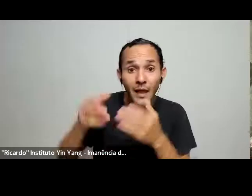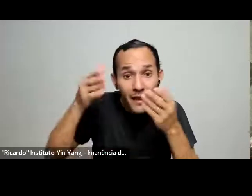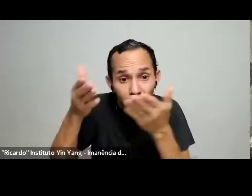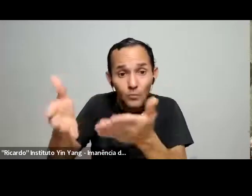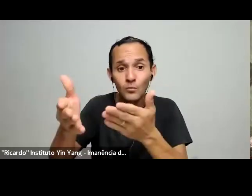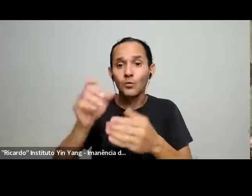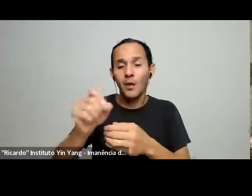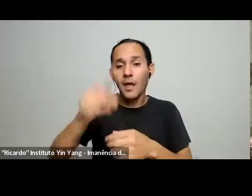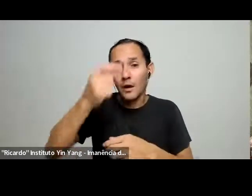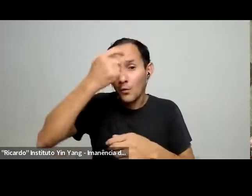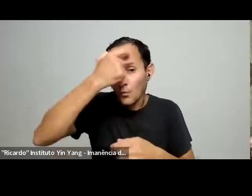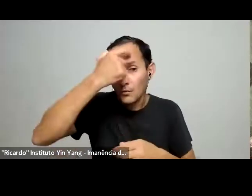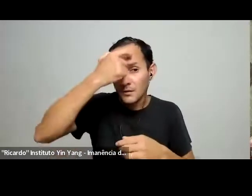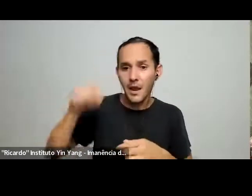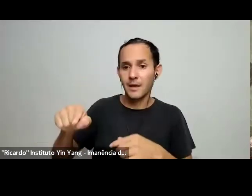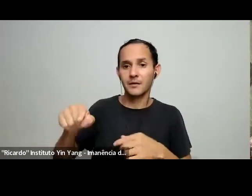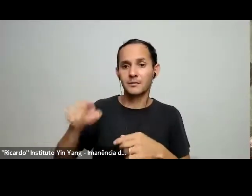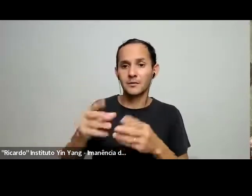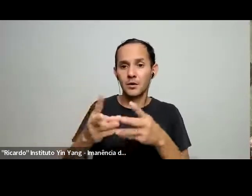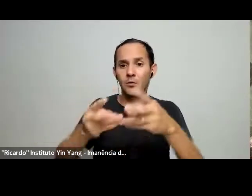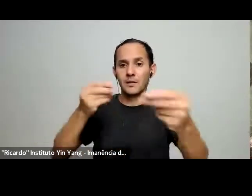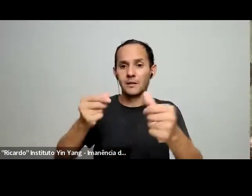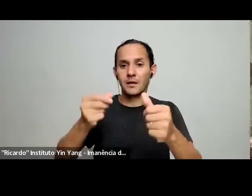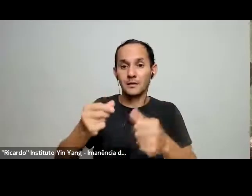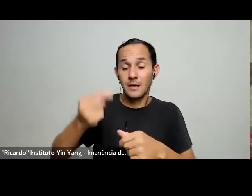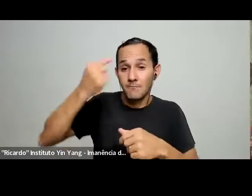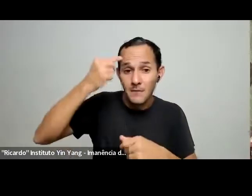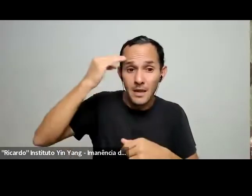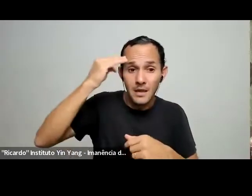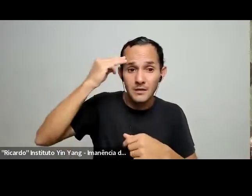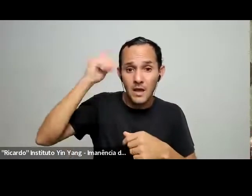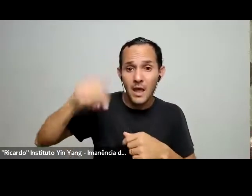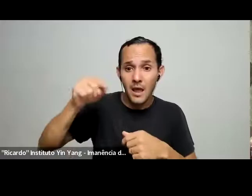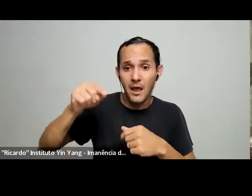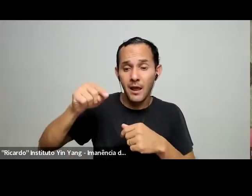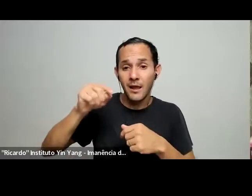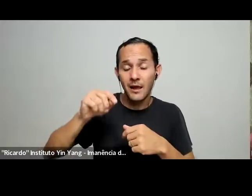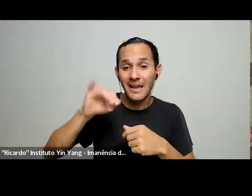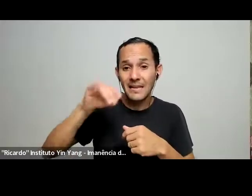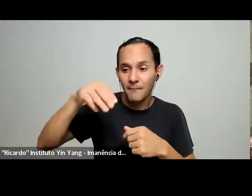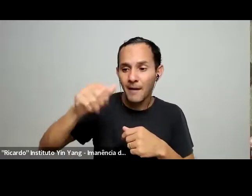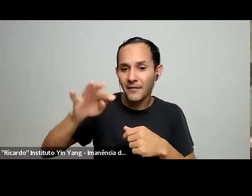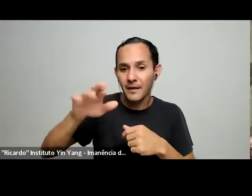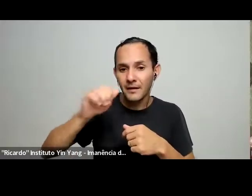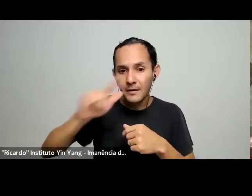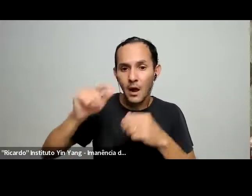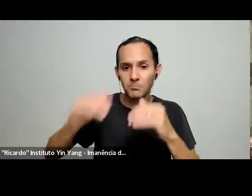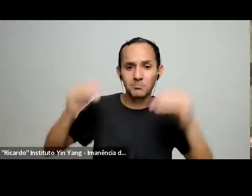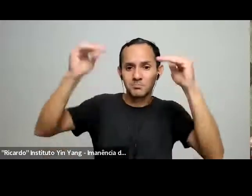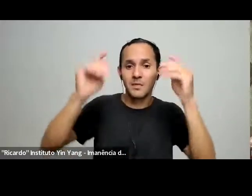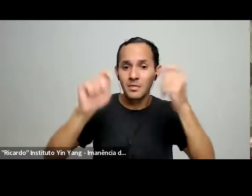nossa consciência é algo de qualidade, a nossa mente é algo de qualidade imaterial. Podemos